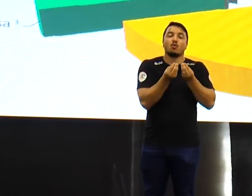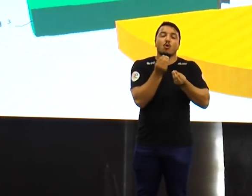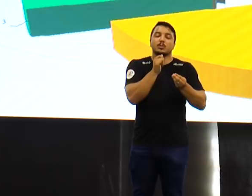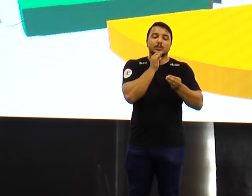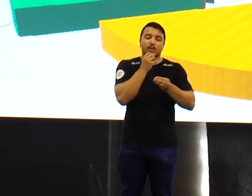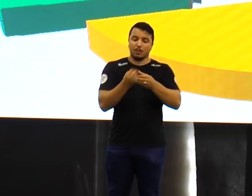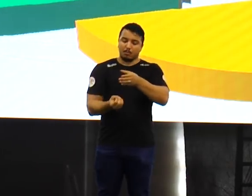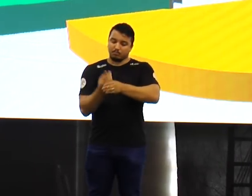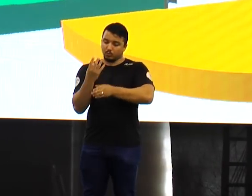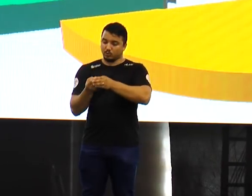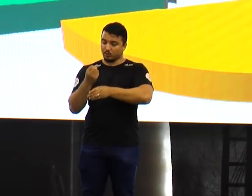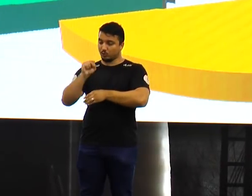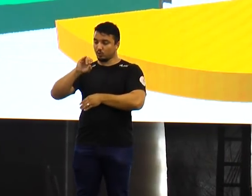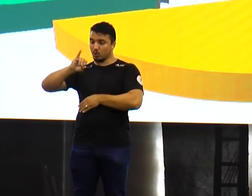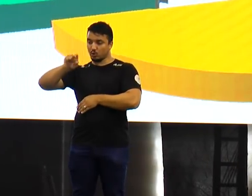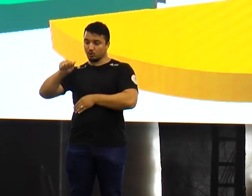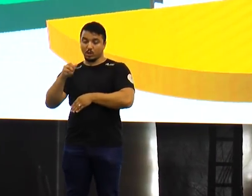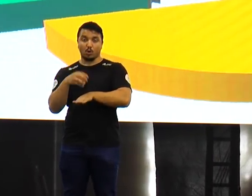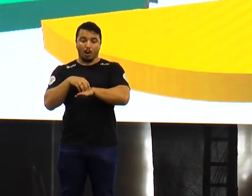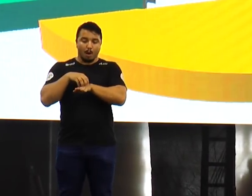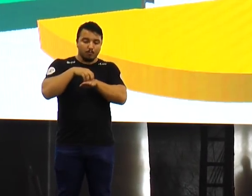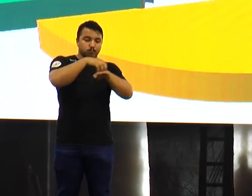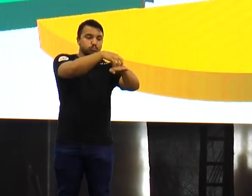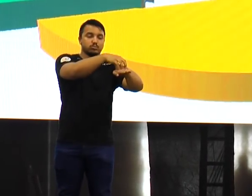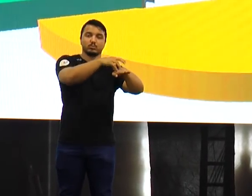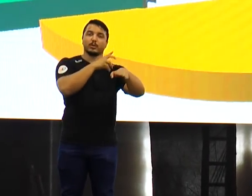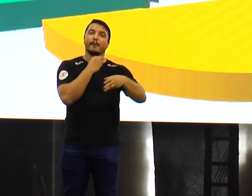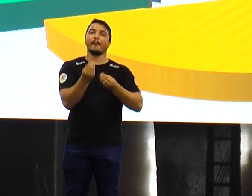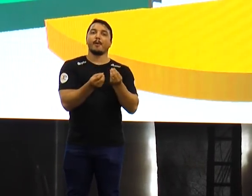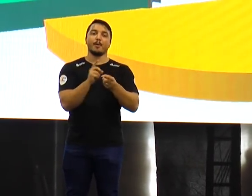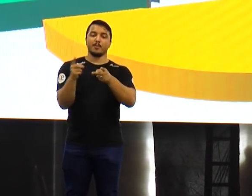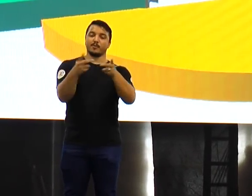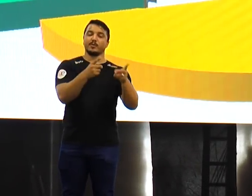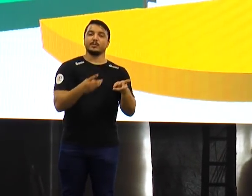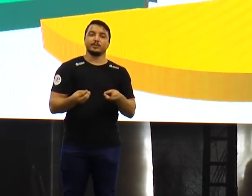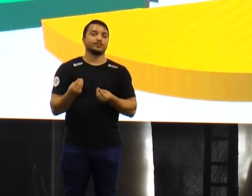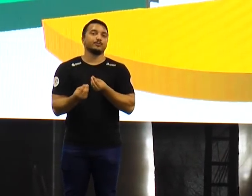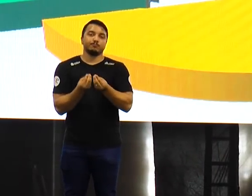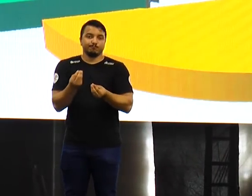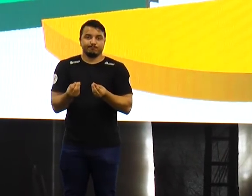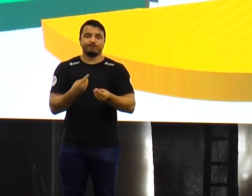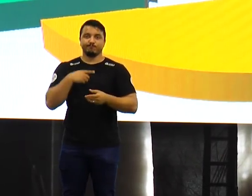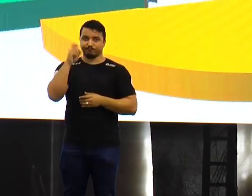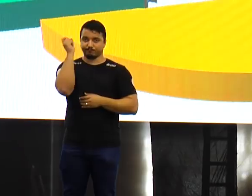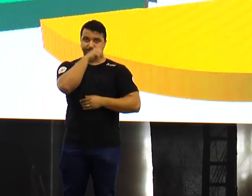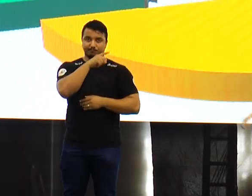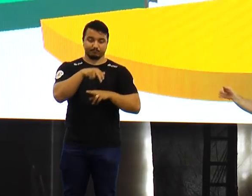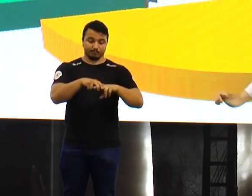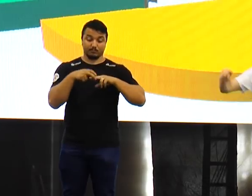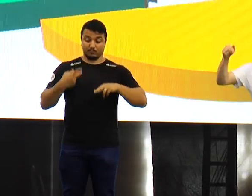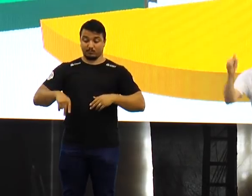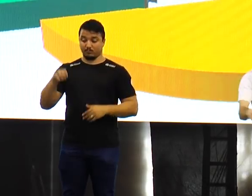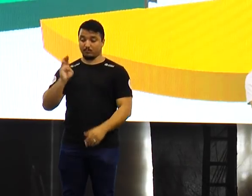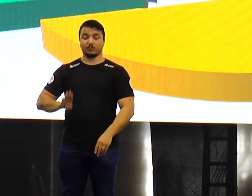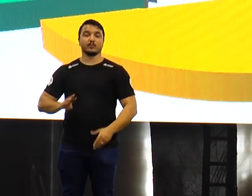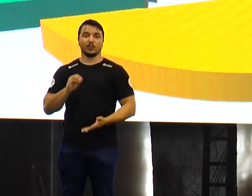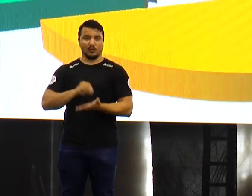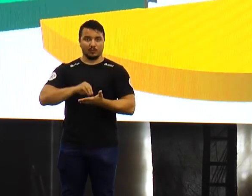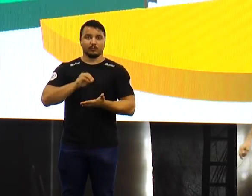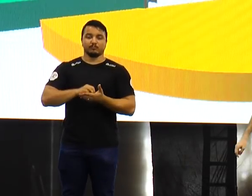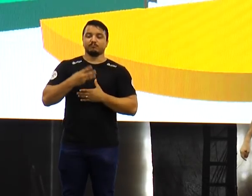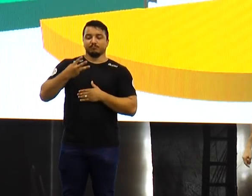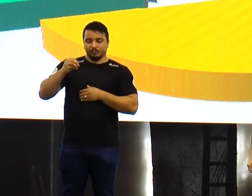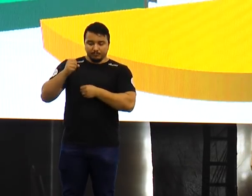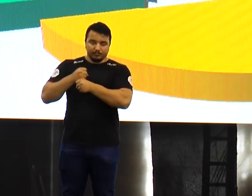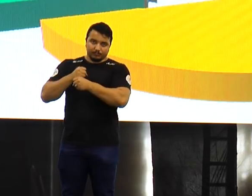essa soja para o mercado externo de forma competitiva. Então o que falta no Brasil, nesses últimos 30 anos, eu